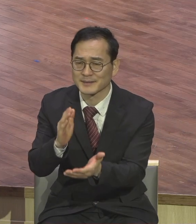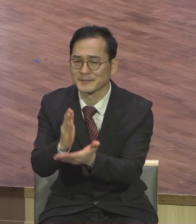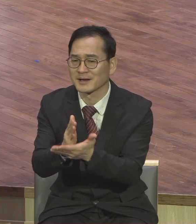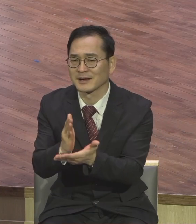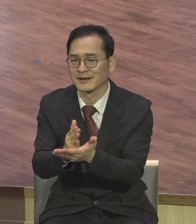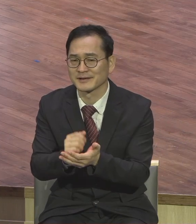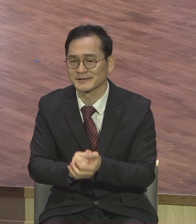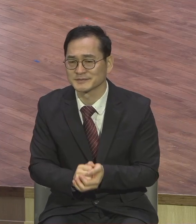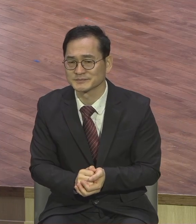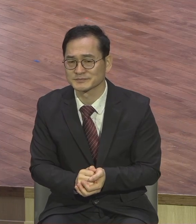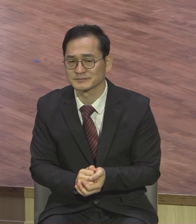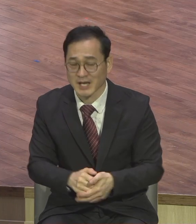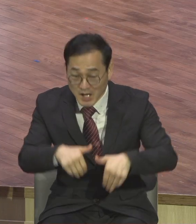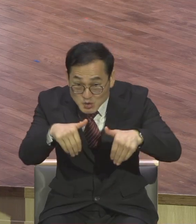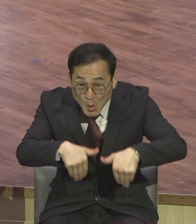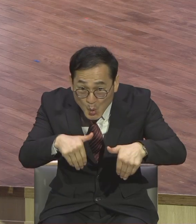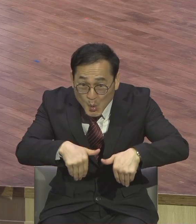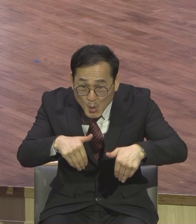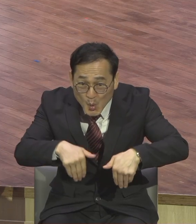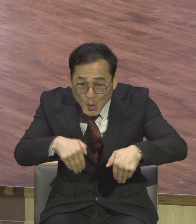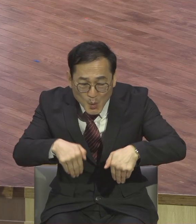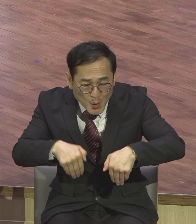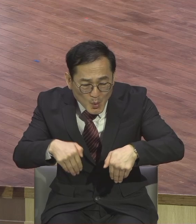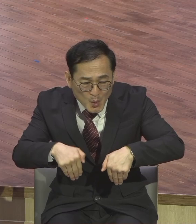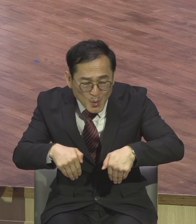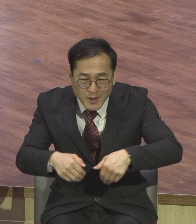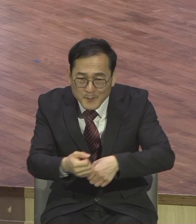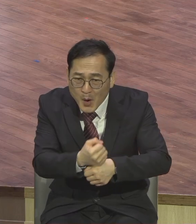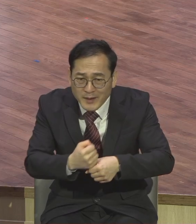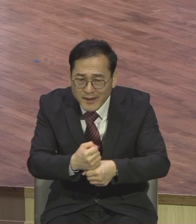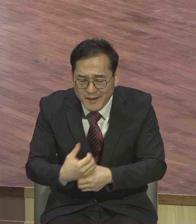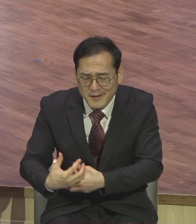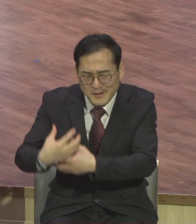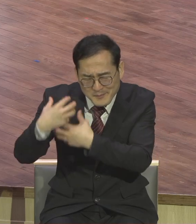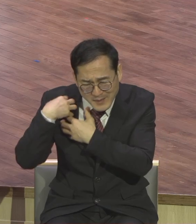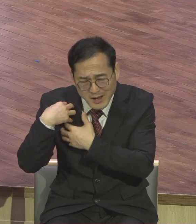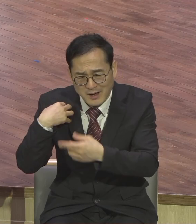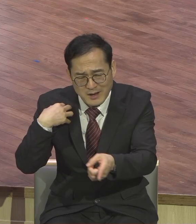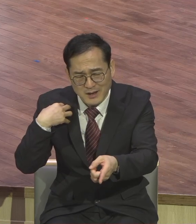언제는 종의 멍에를 메지 말라 하더니 또다시 종의 멍에를 메라 하느냐?